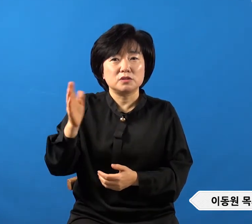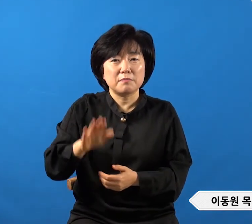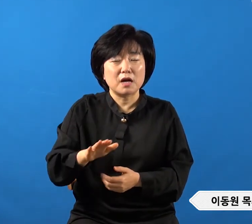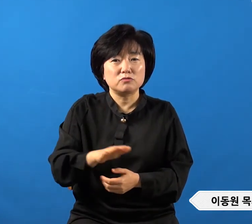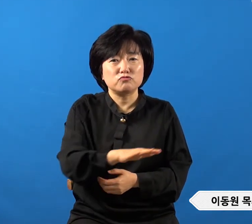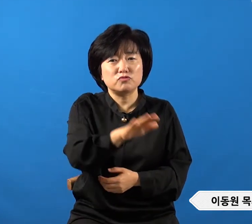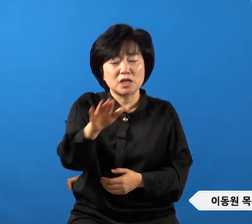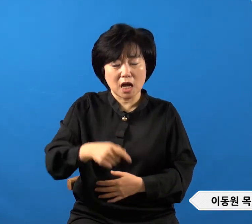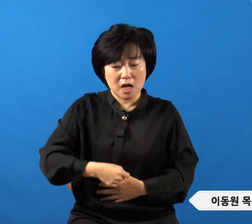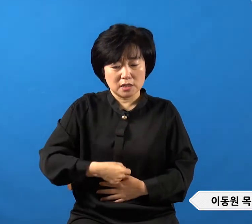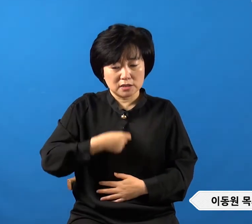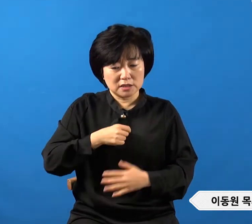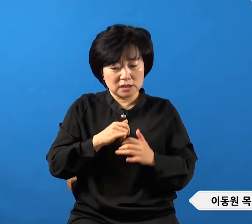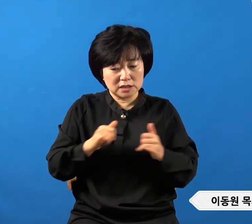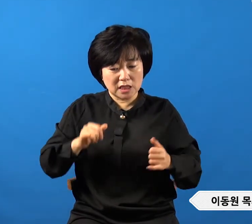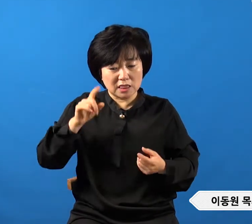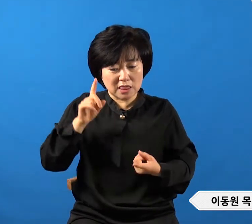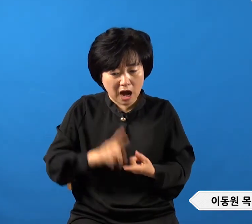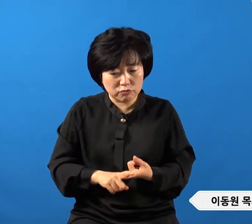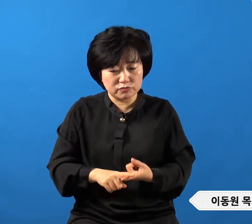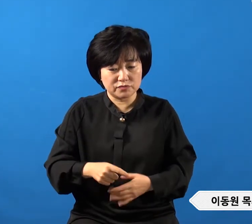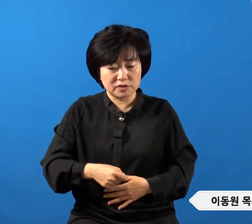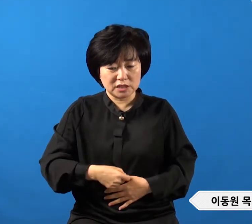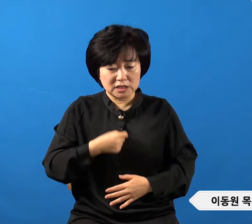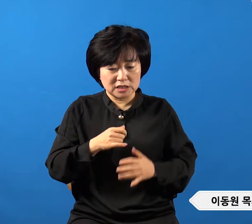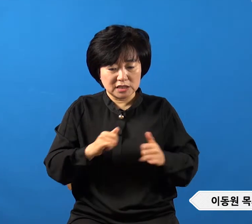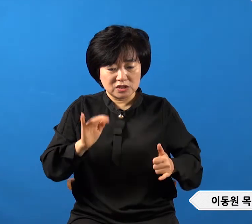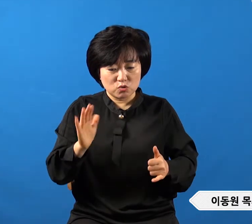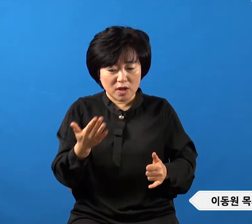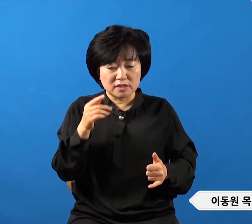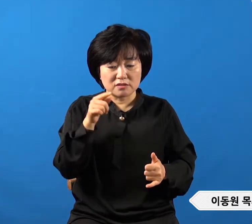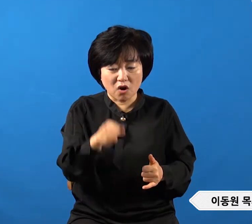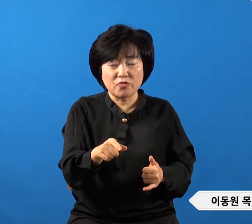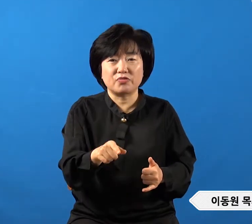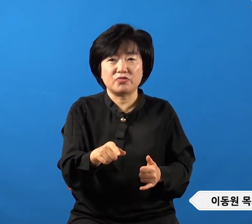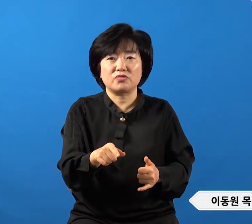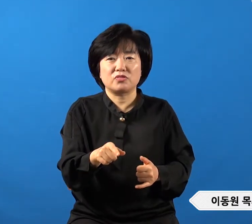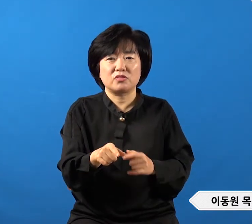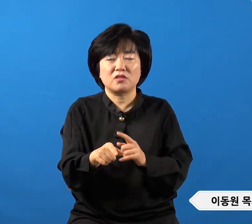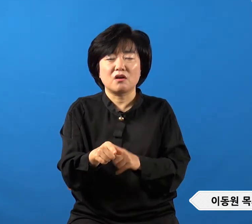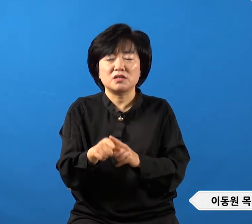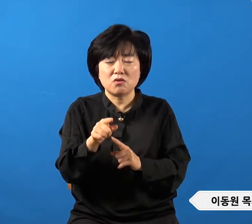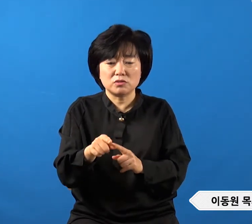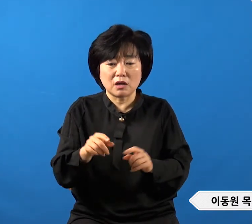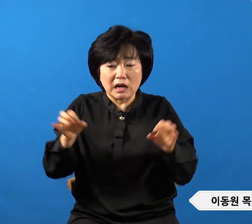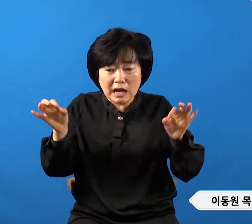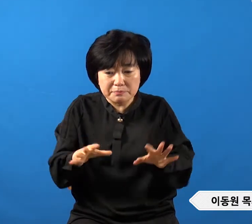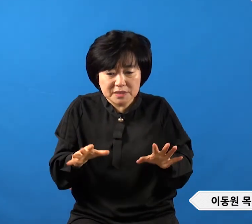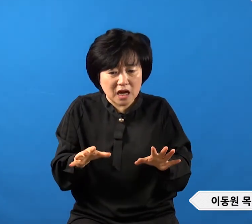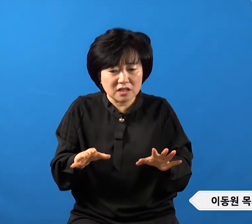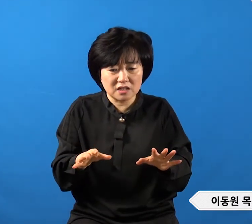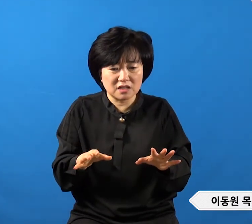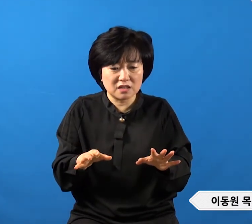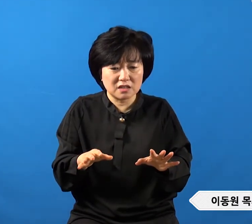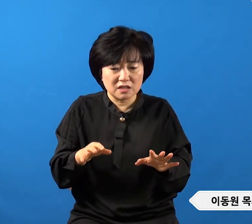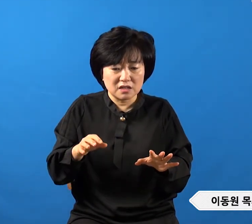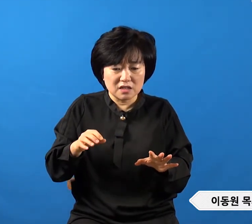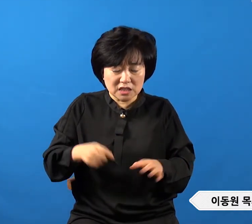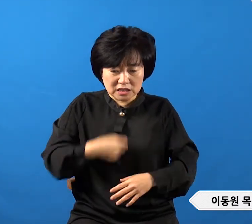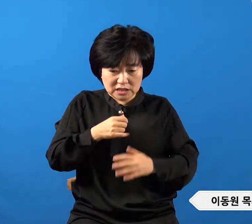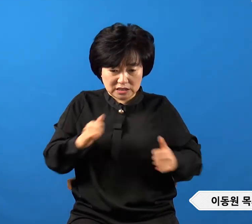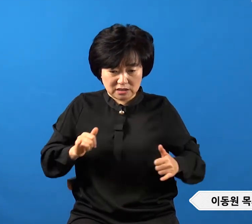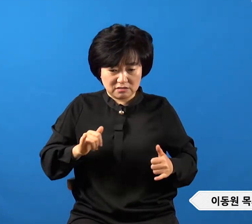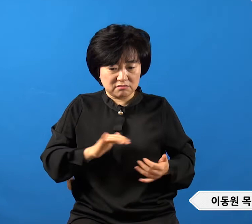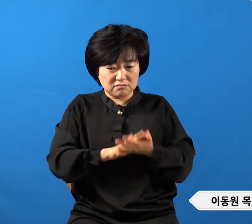그러나 우리가 의인다운 의인이 되는 것, 이것은 한순간이 아니라 우리의 평생을 통해서 만들어져